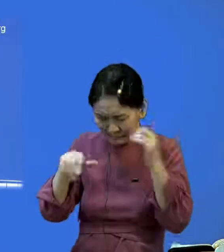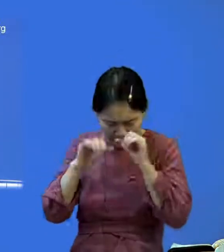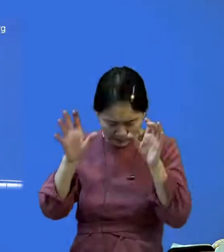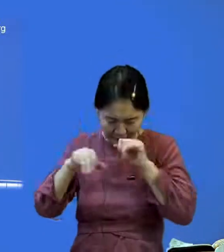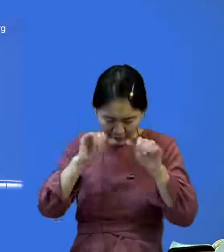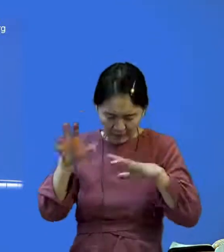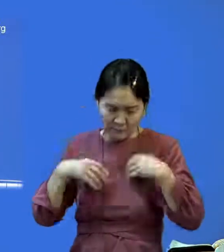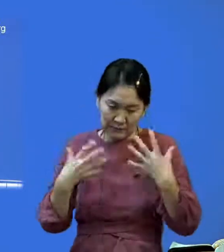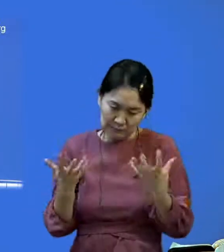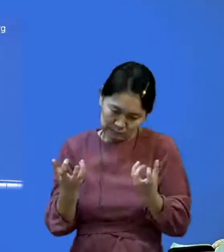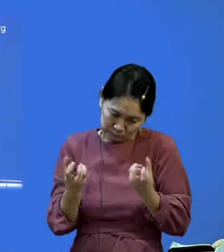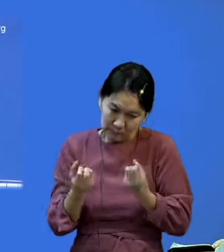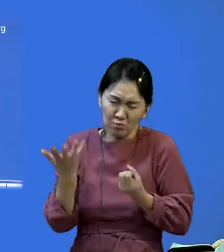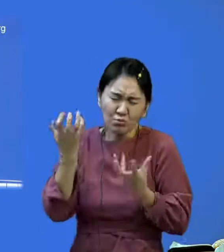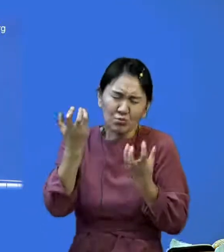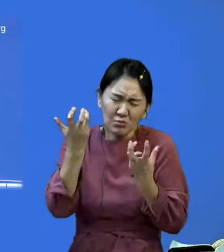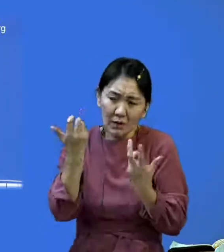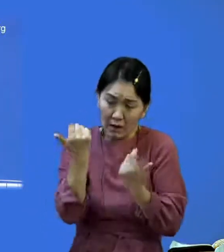байсан үнэхээр.